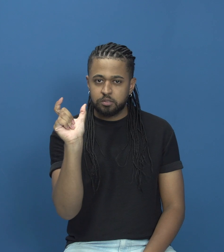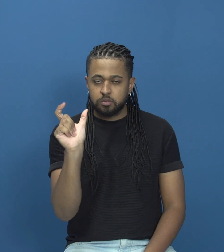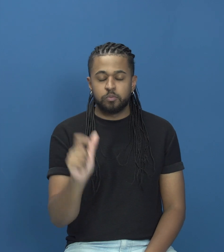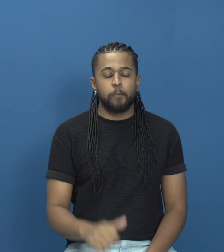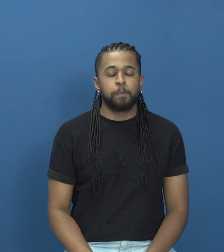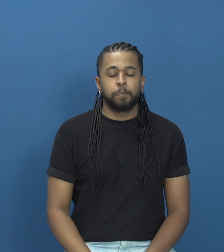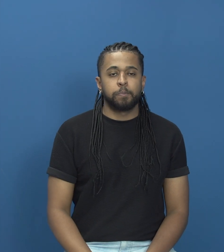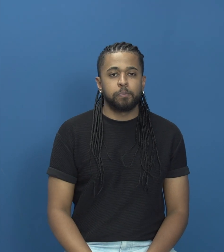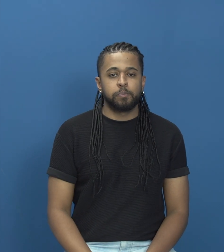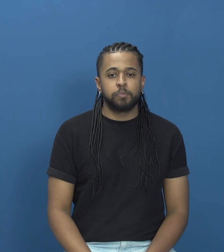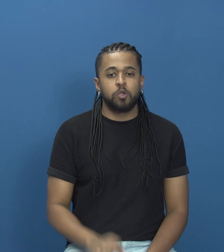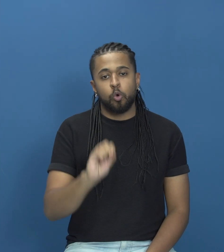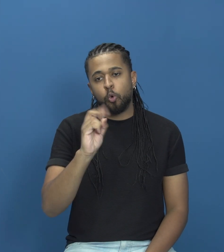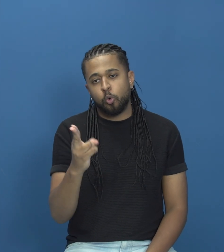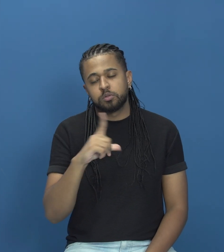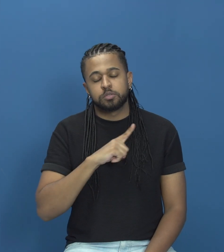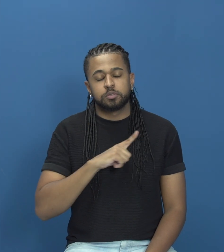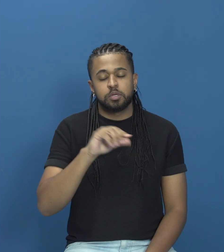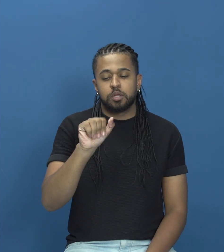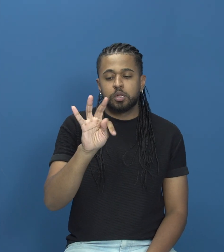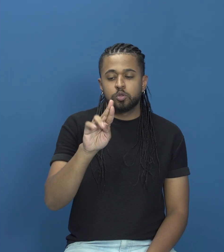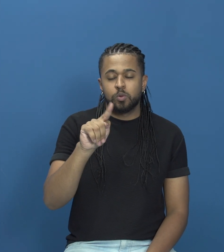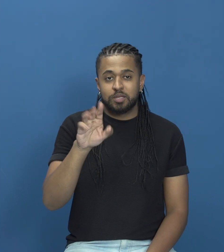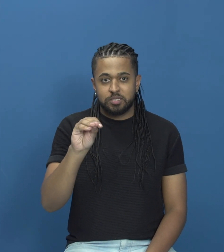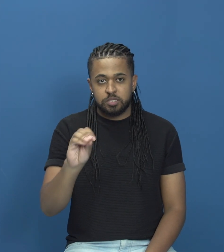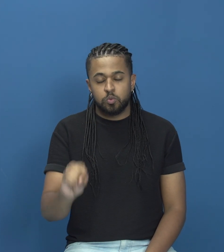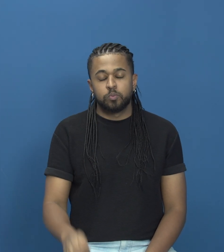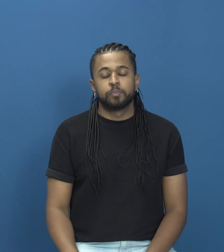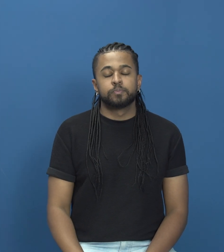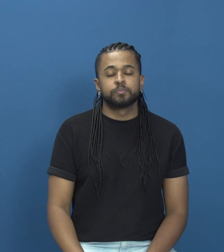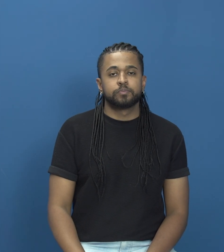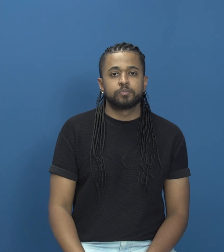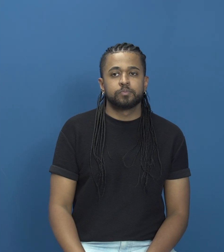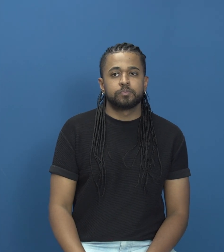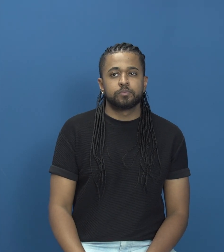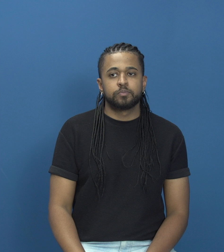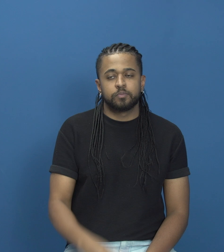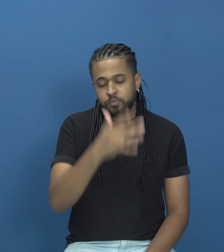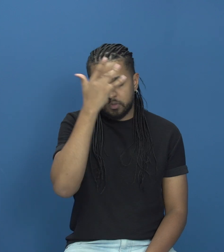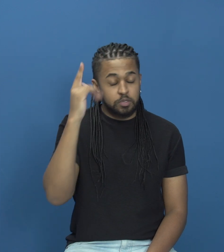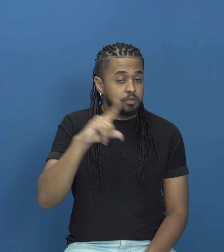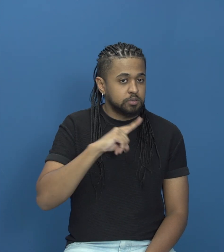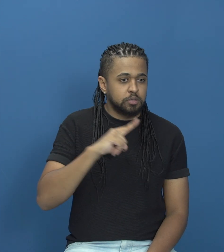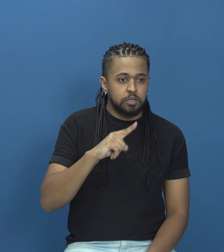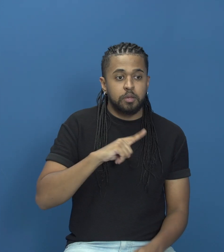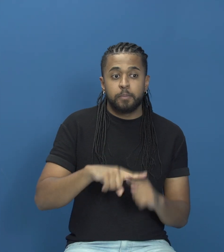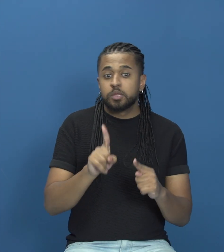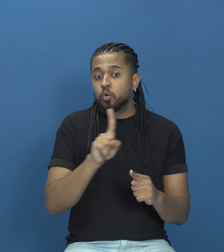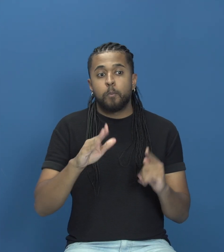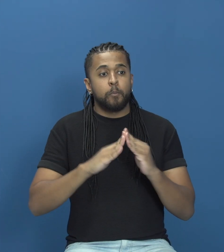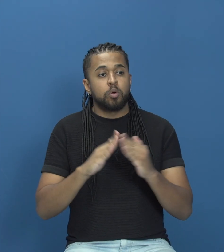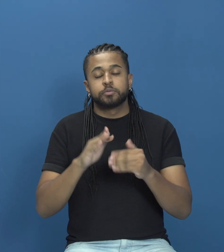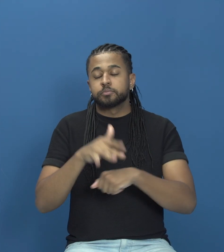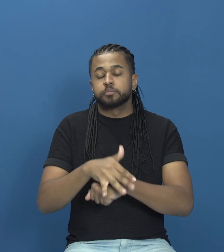fecha parênteses, ou atualização, abre parênteses. Para quem possui, mas não é